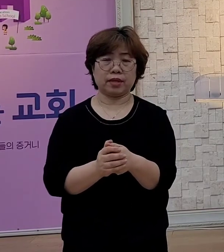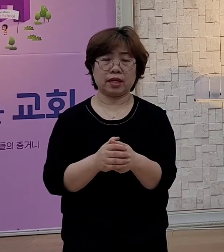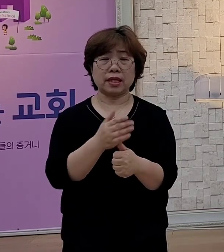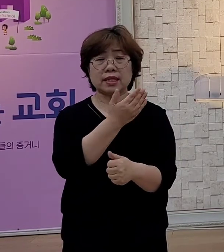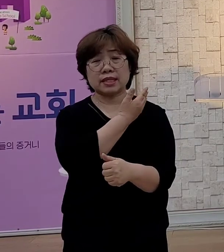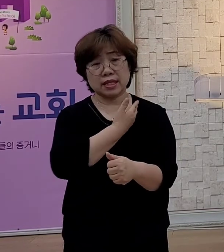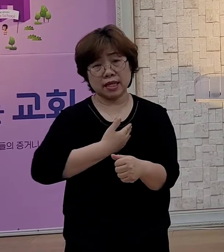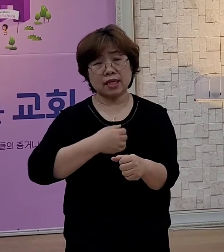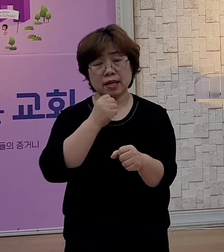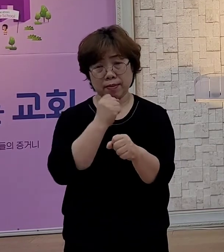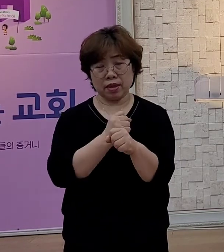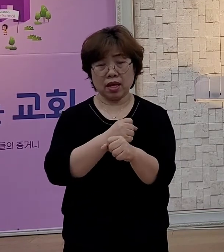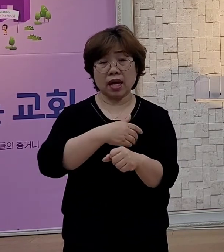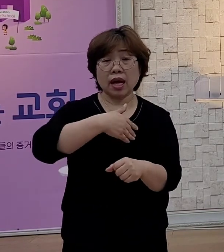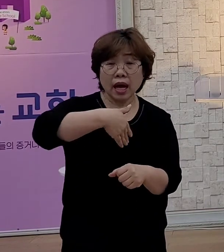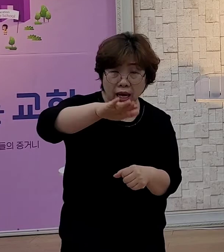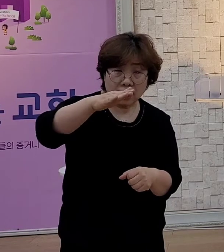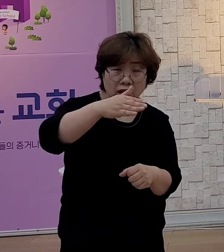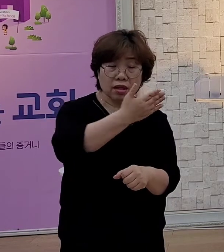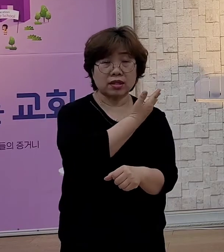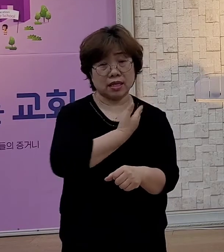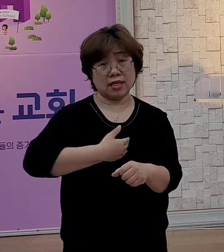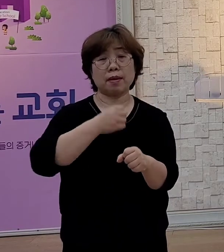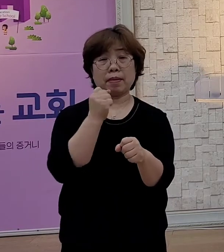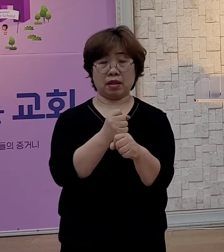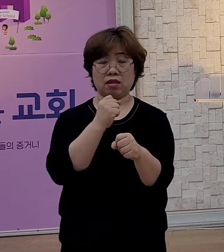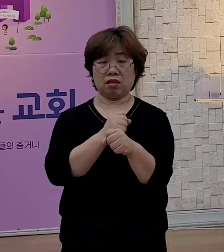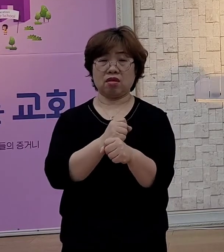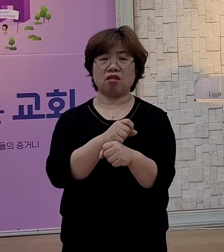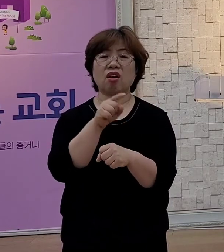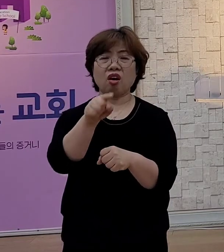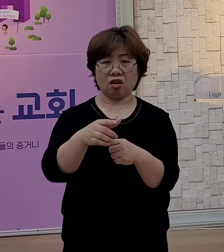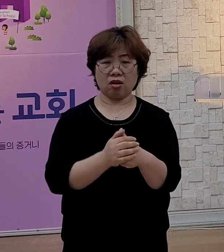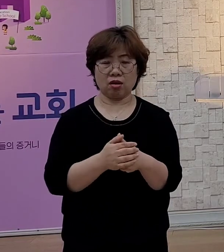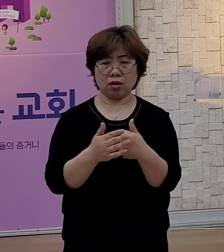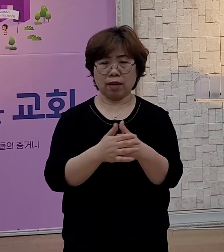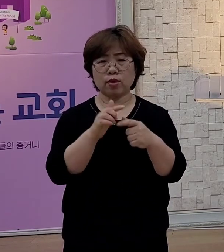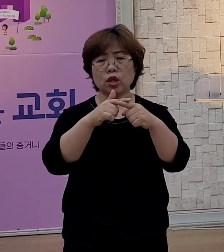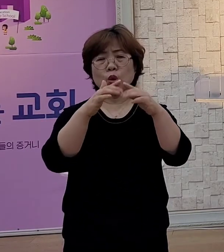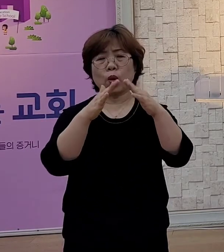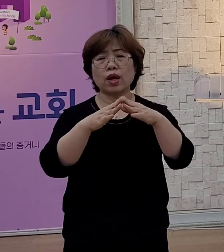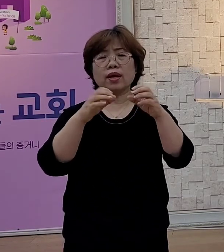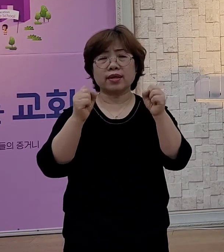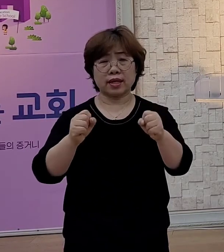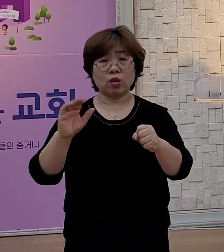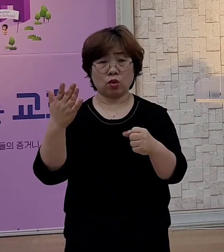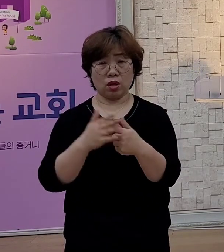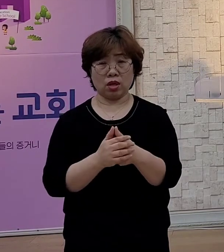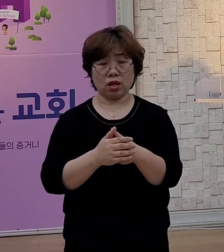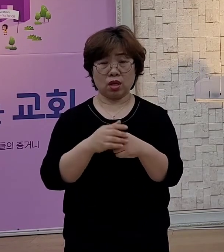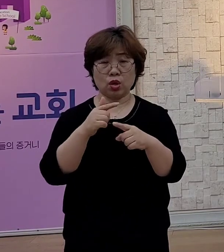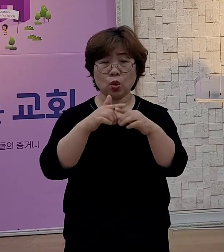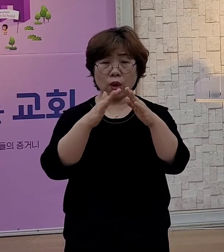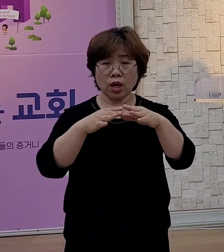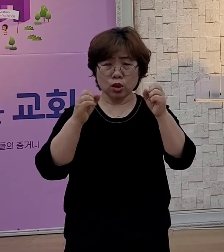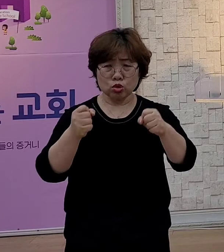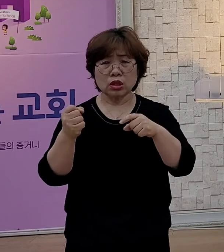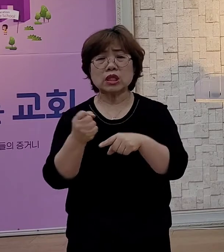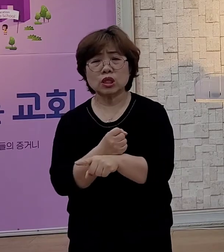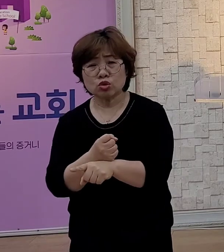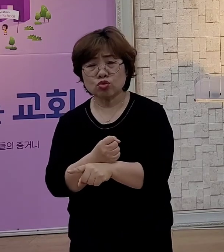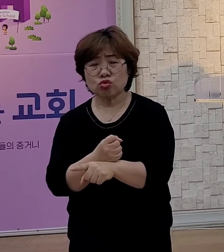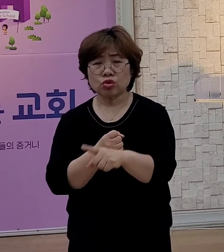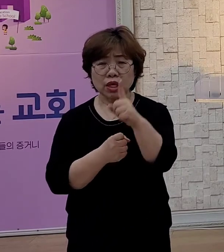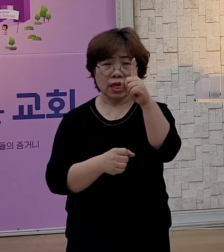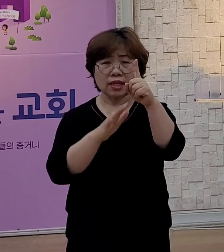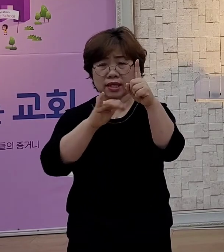뭐라고요? 가서 제자 삼는 거예요. 그래서 교회가 존재하는 이유입니다. 교회가 왜 존재해? 한 사람